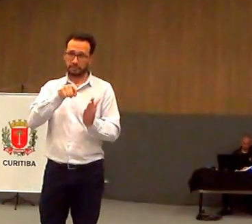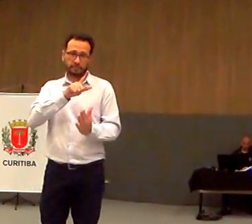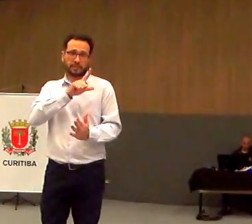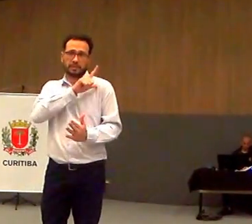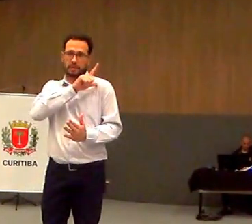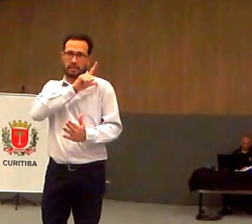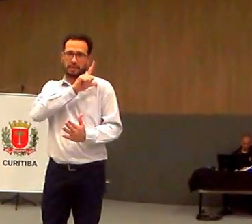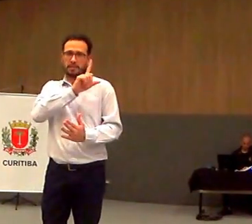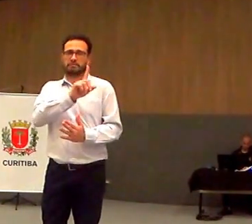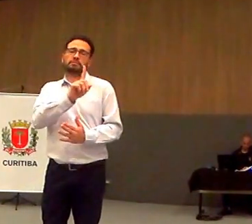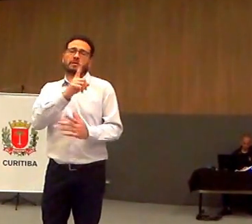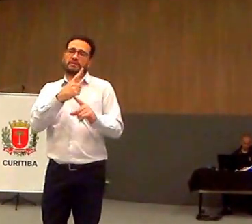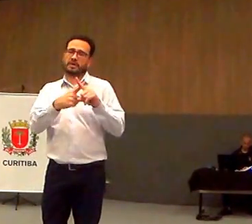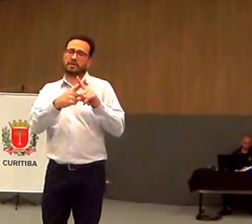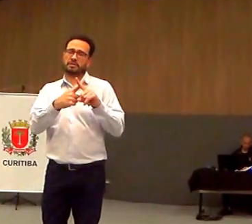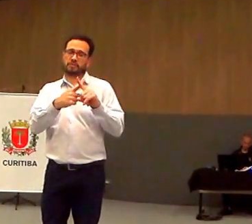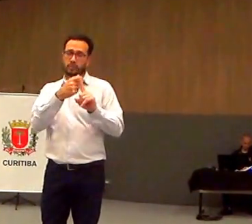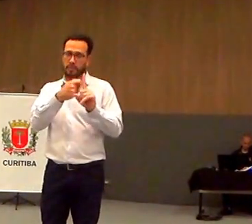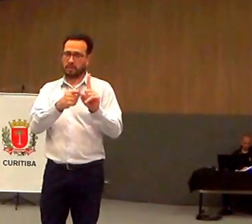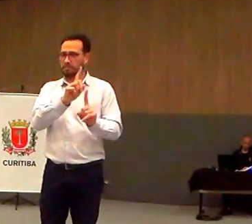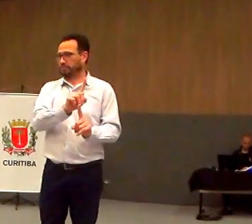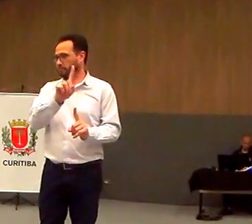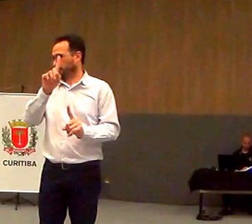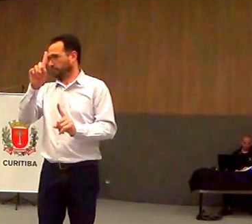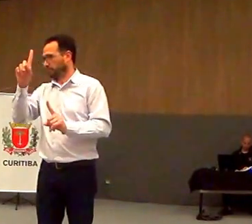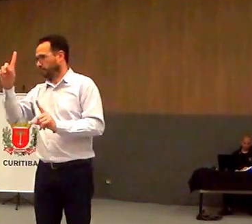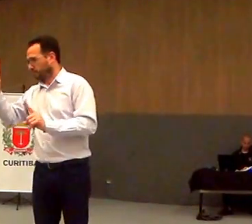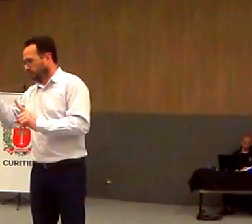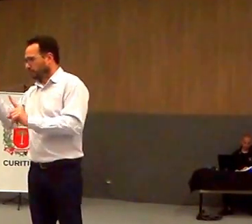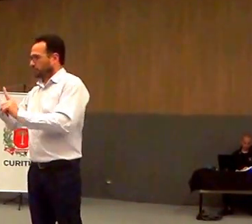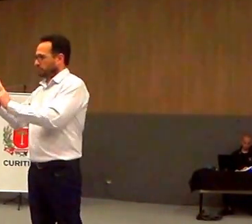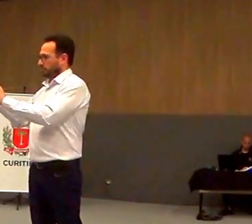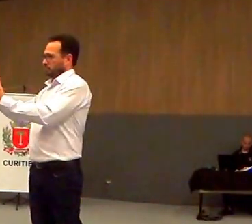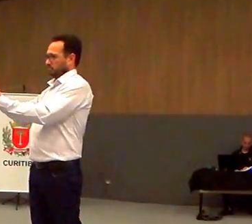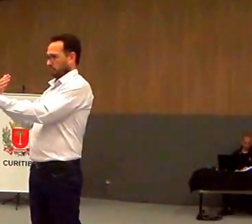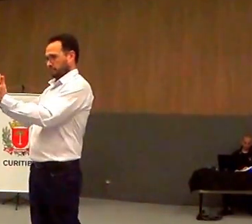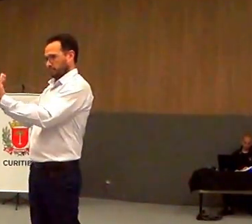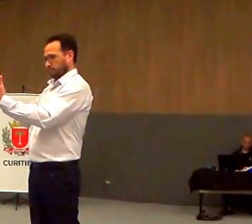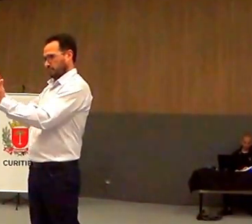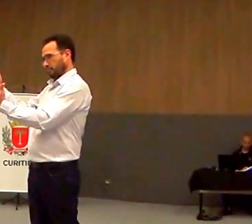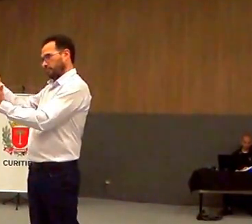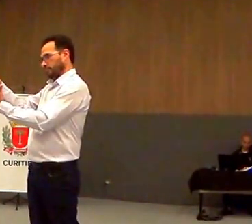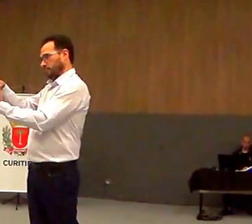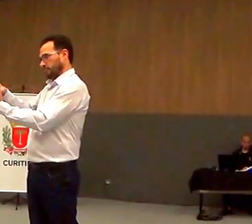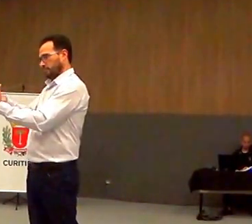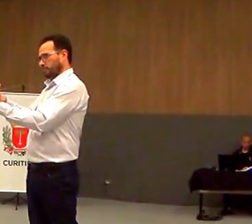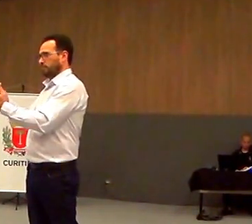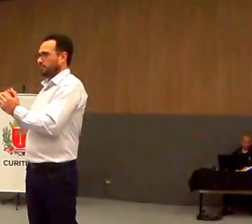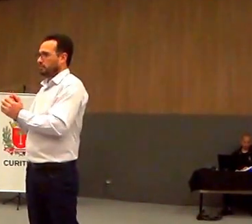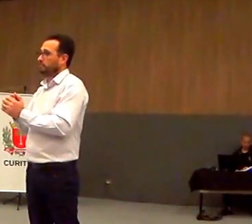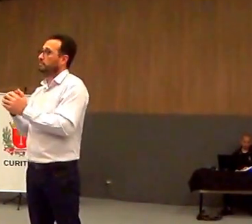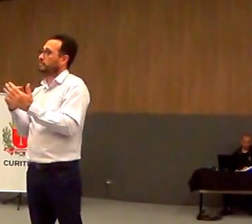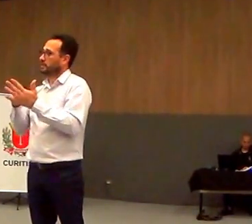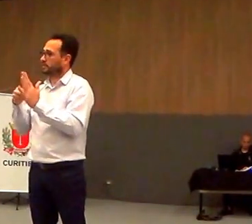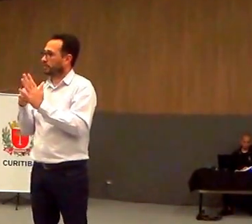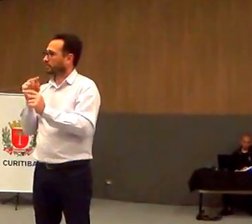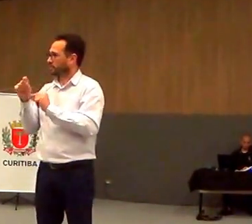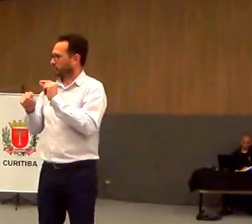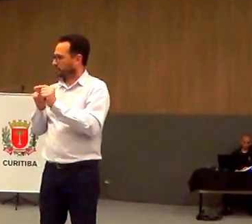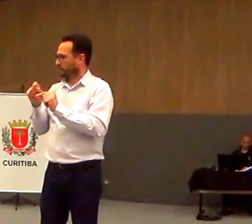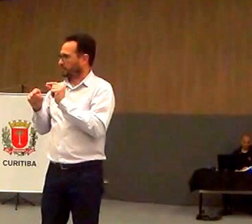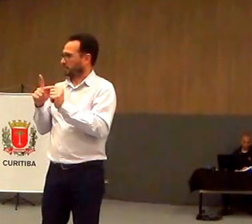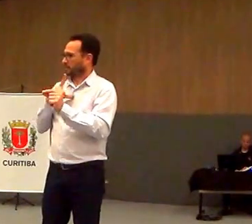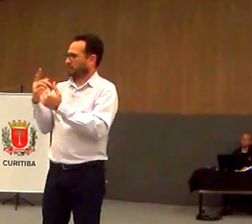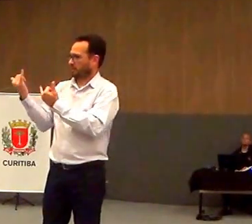se reúnem, e se reunindo, eles preenchem um relatório chamado de FADOP, que é a ficha de acompanhamento domiciliar da pessoa